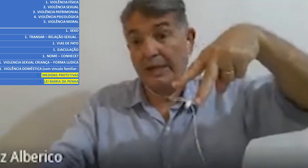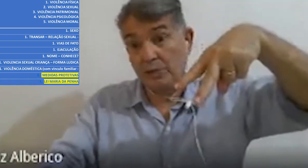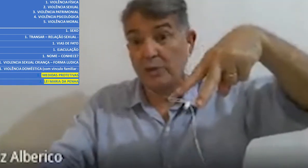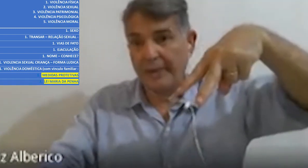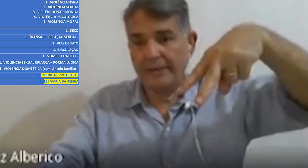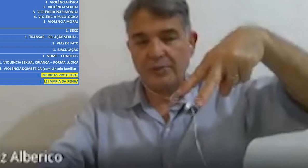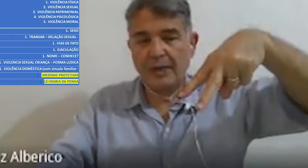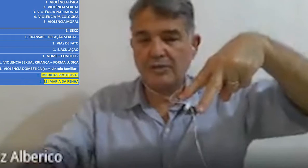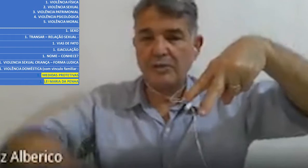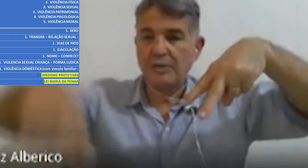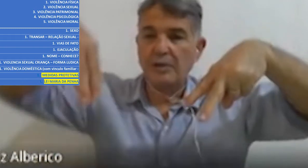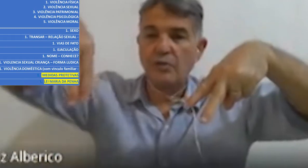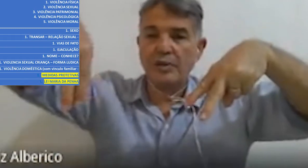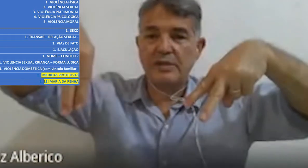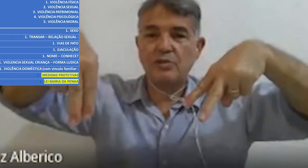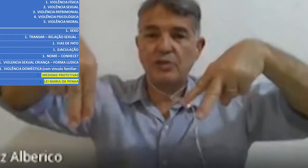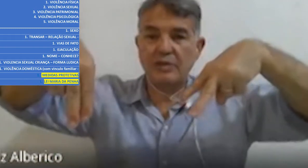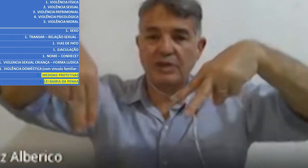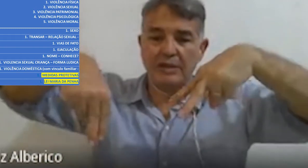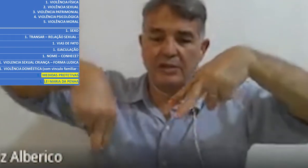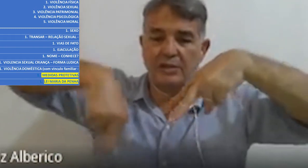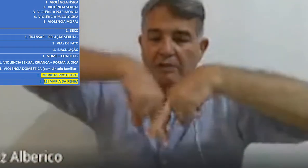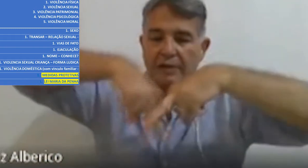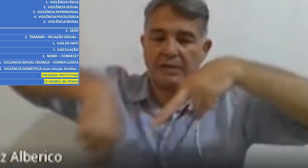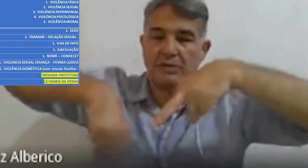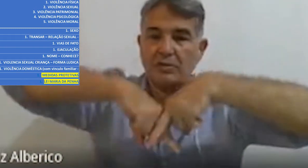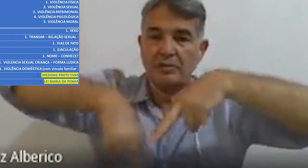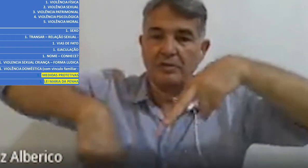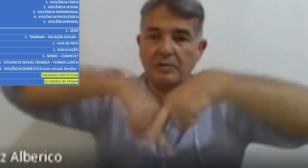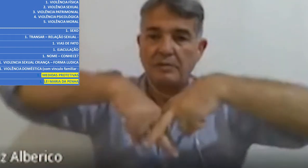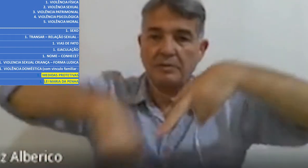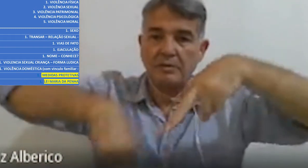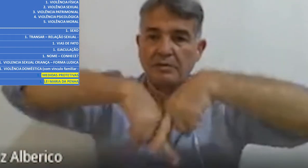as duas pernas, no caso, com essas duas fechadas e faz isso.